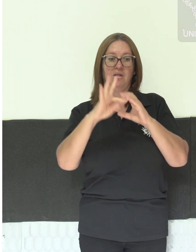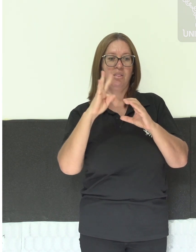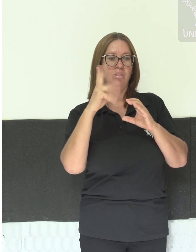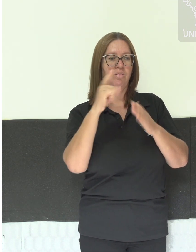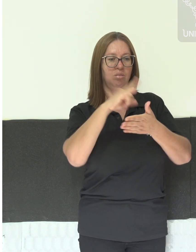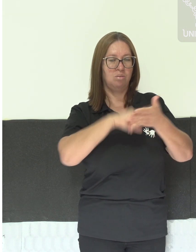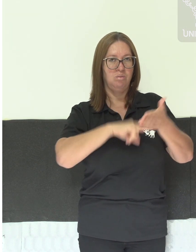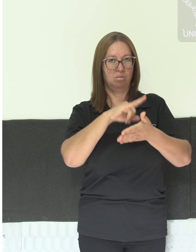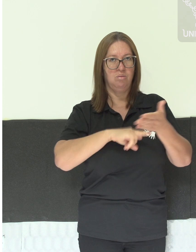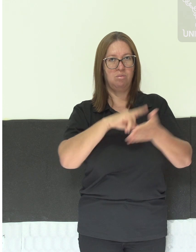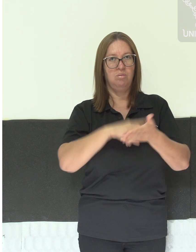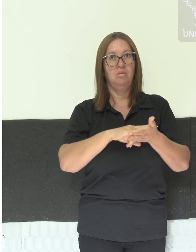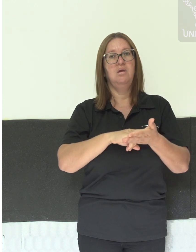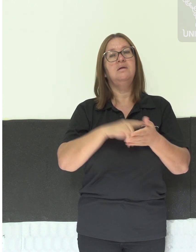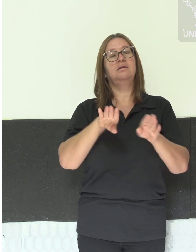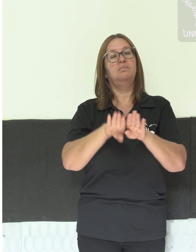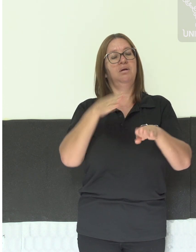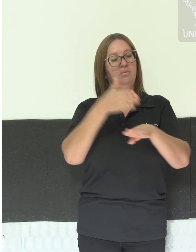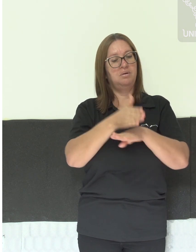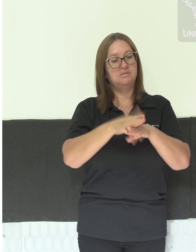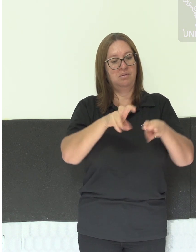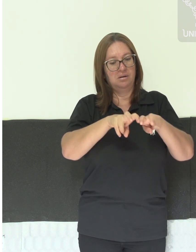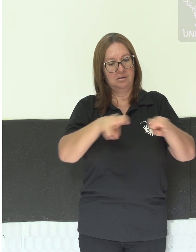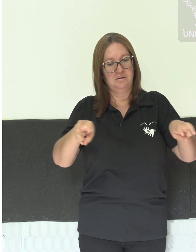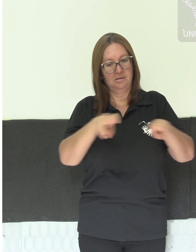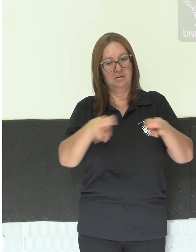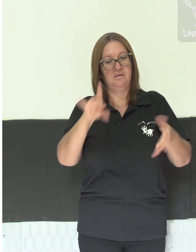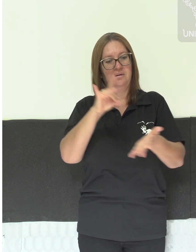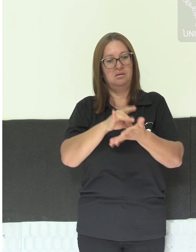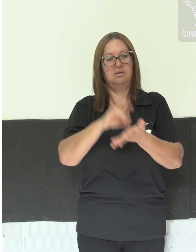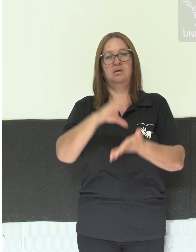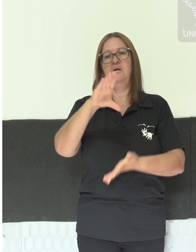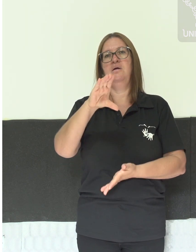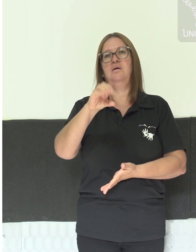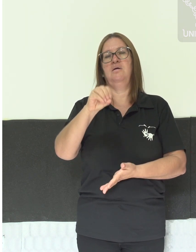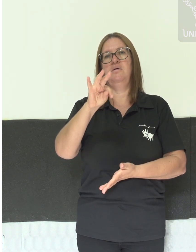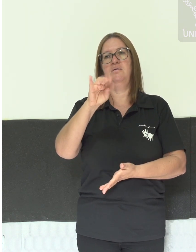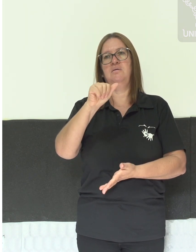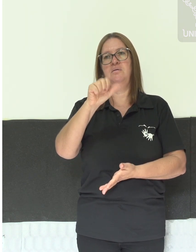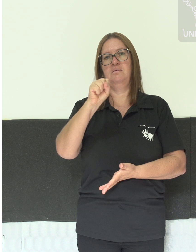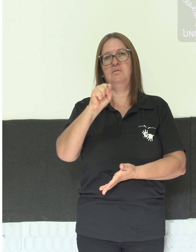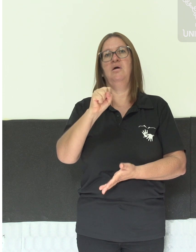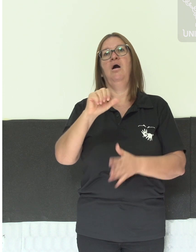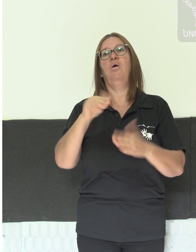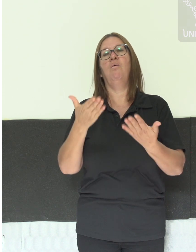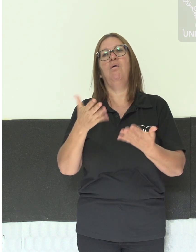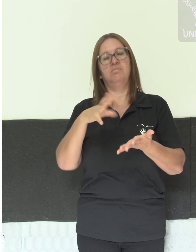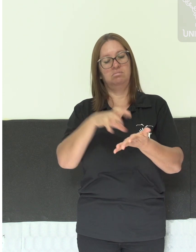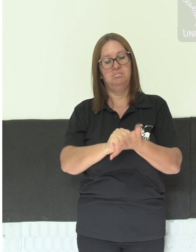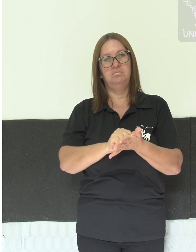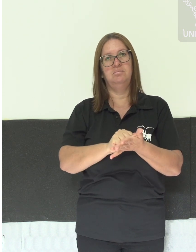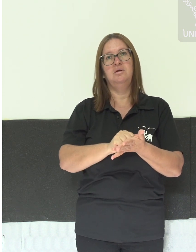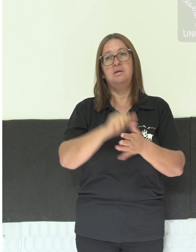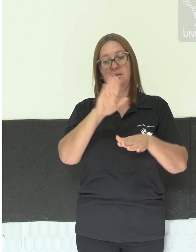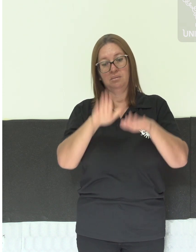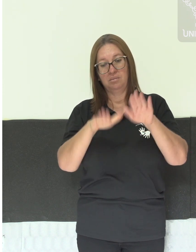da referida banca de verificação e validação referente à cota ao qual se inscreveu,